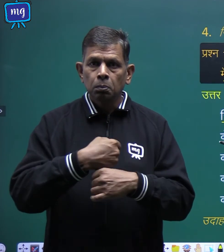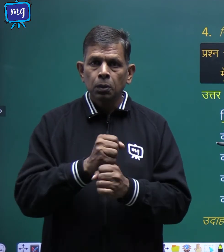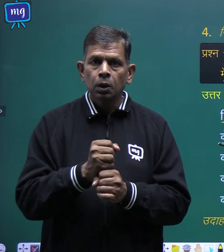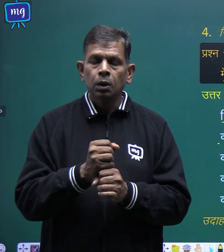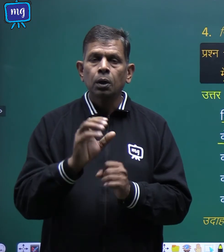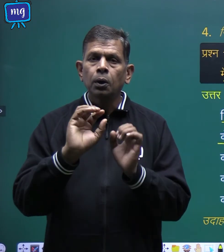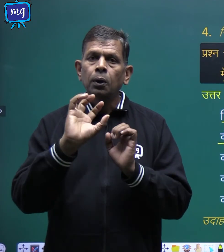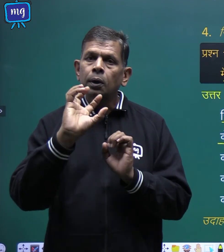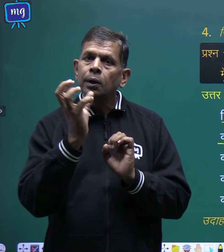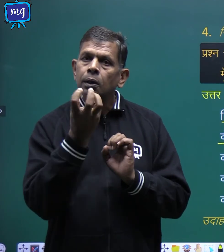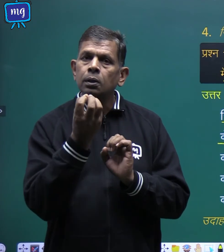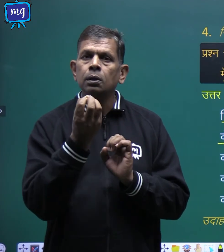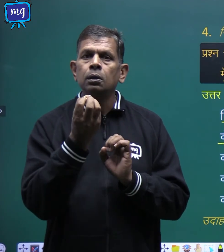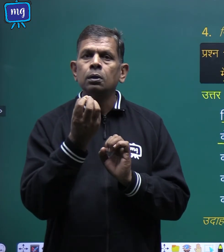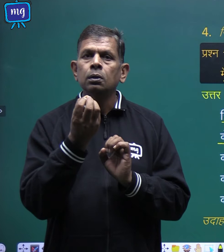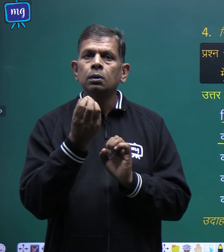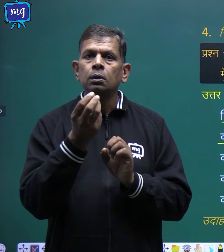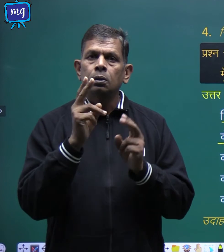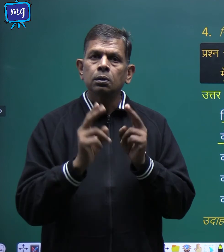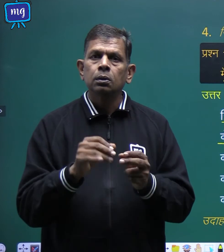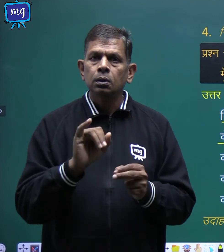केंद्रक पाया जाता है,